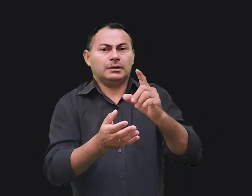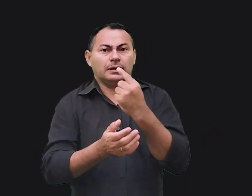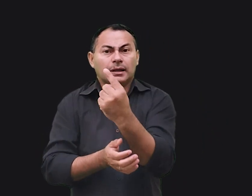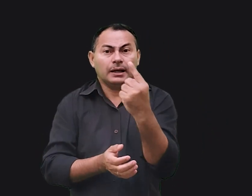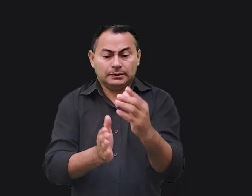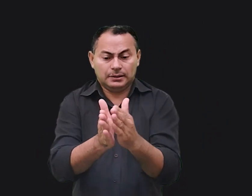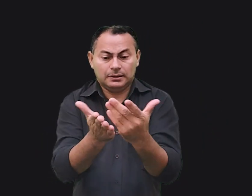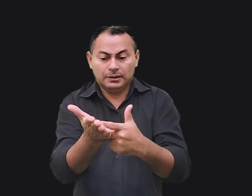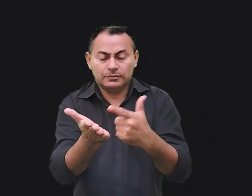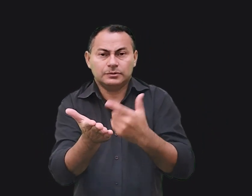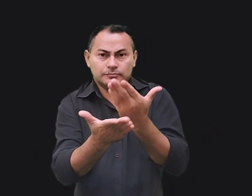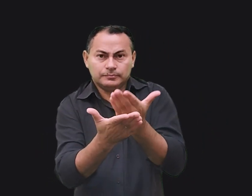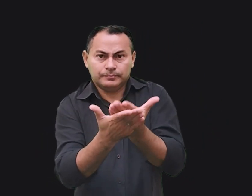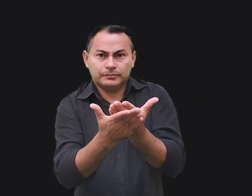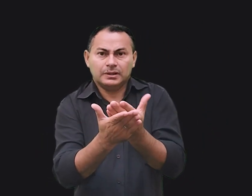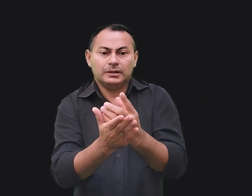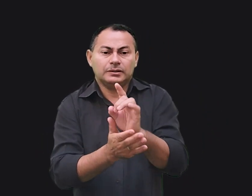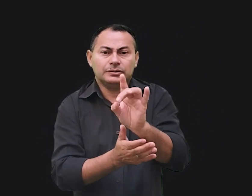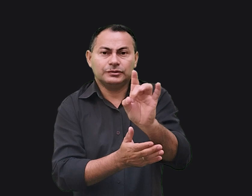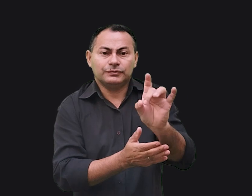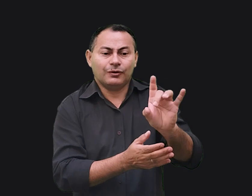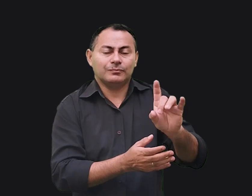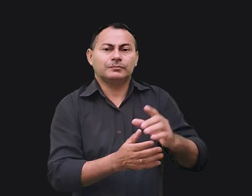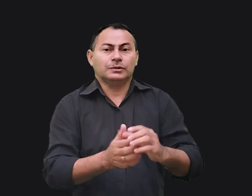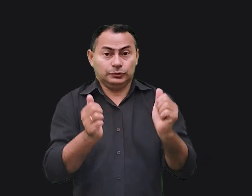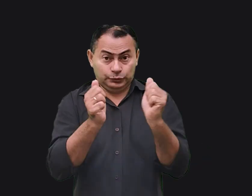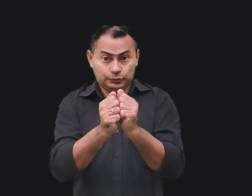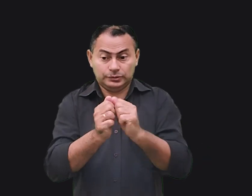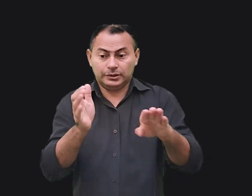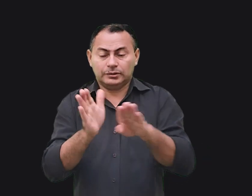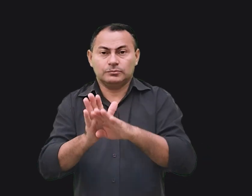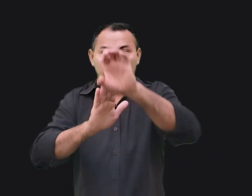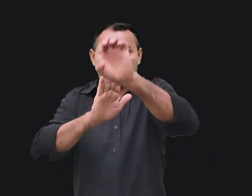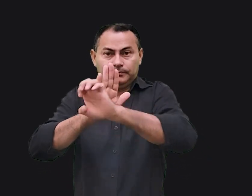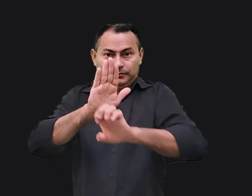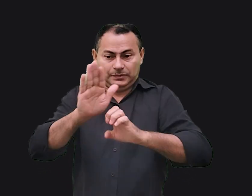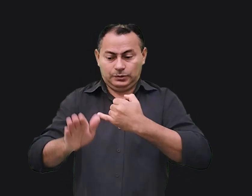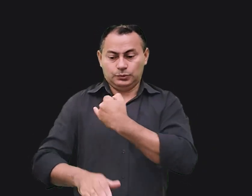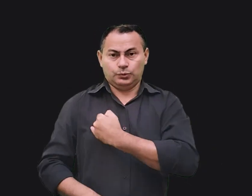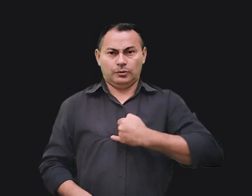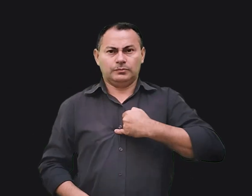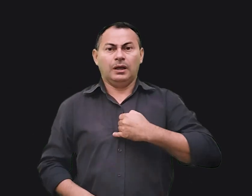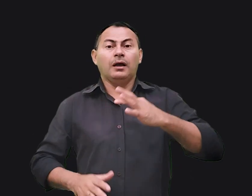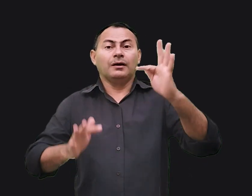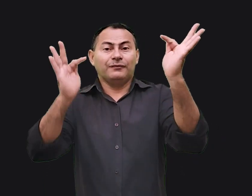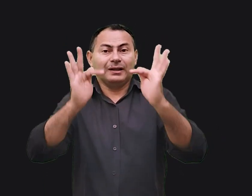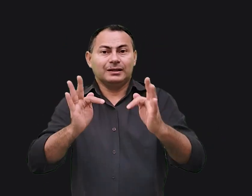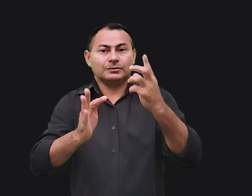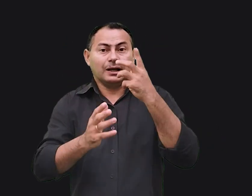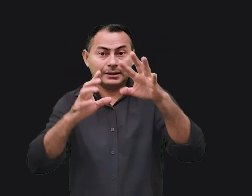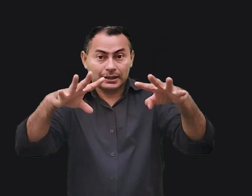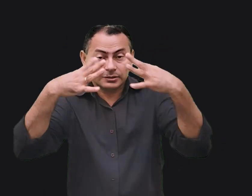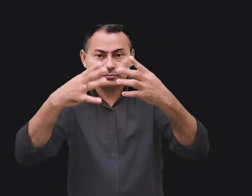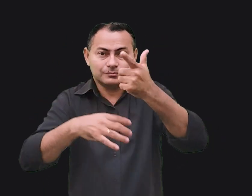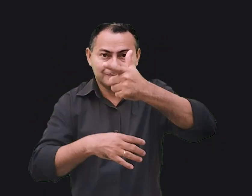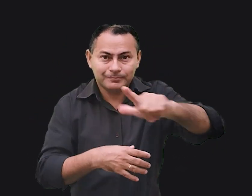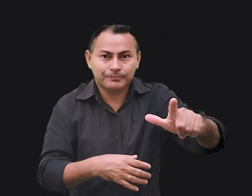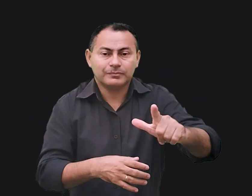onde cada livro é estudado individualmente. Juntos já chegamos ao Evangelho de João. Sou muito feliz com sua atenção outra vez.